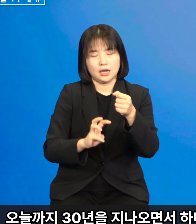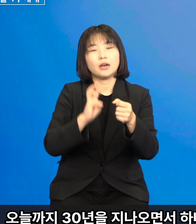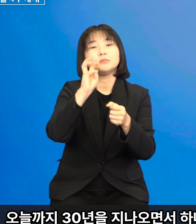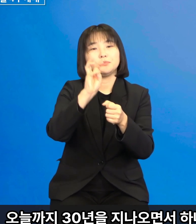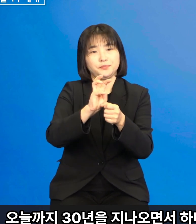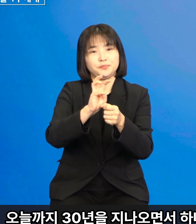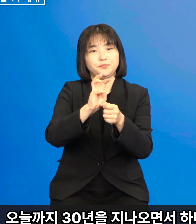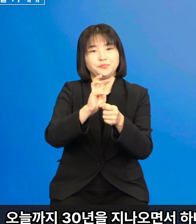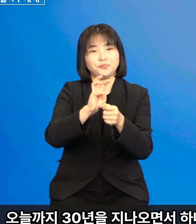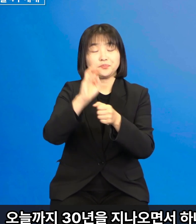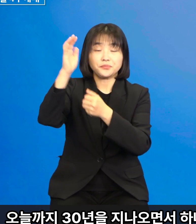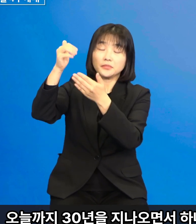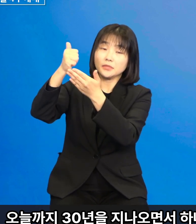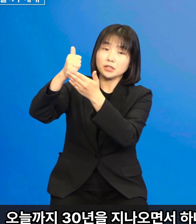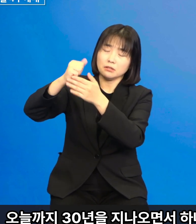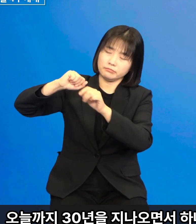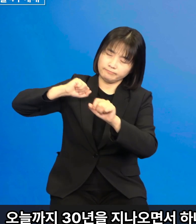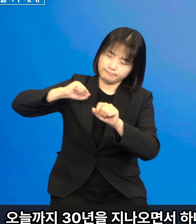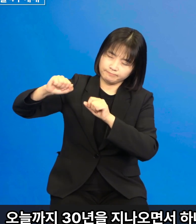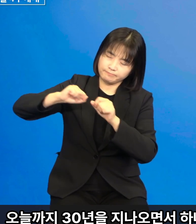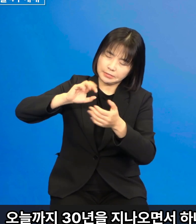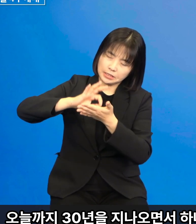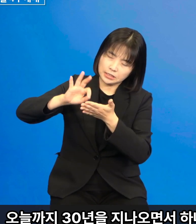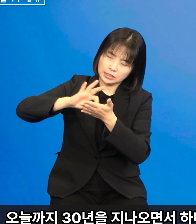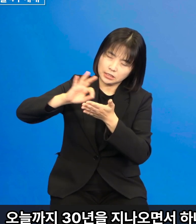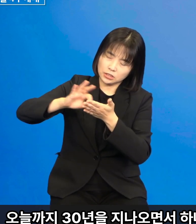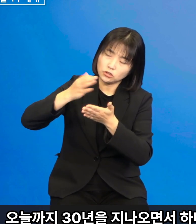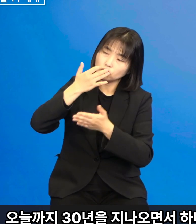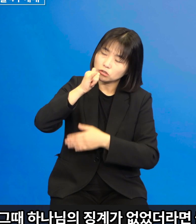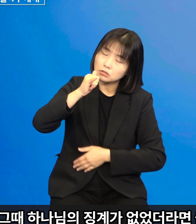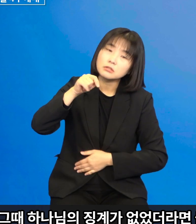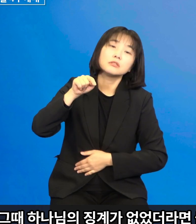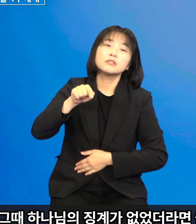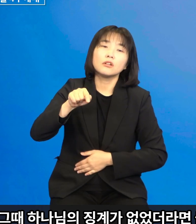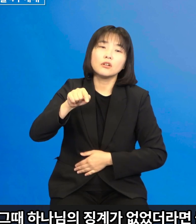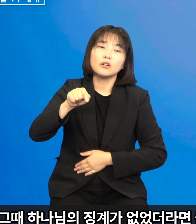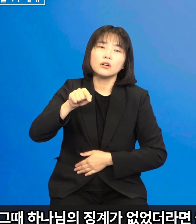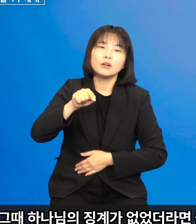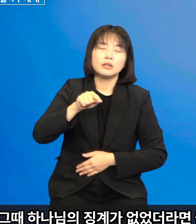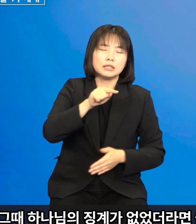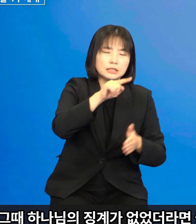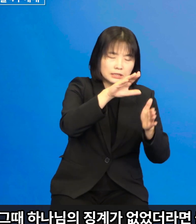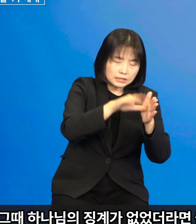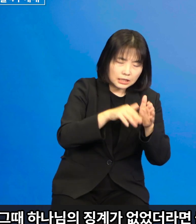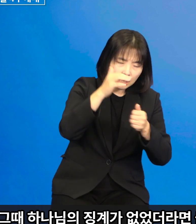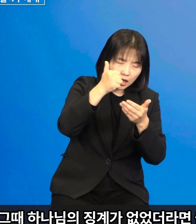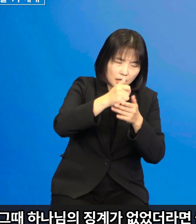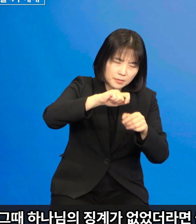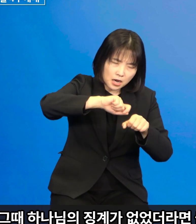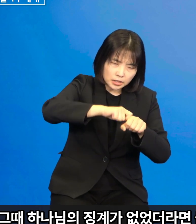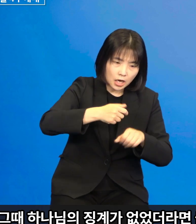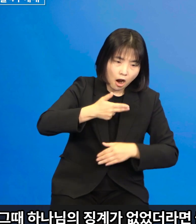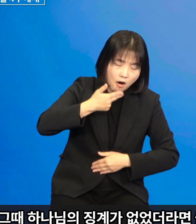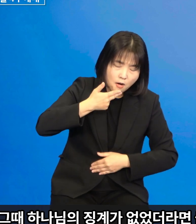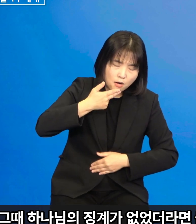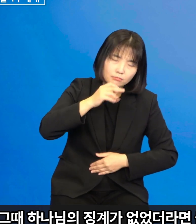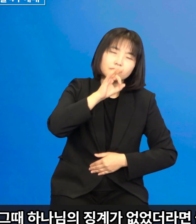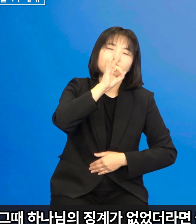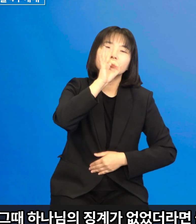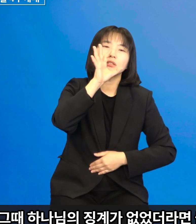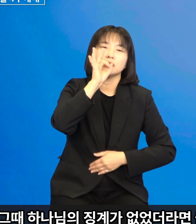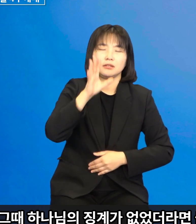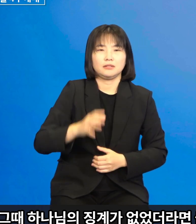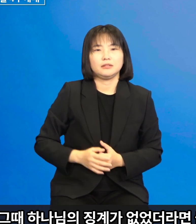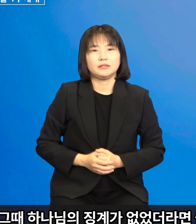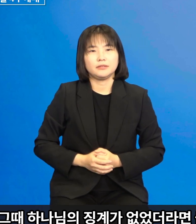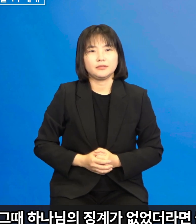지나오면서 하나님의 역사에 쓰임받을 수 있었던 것도 그때 하나님의 징계가 없었더라면 불가능했을